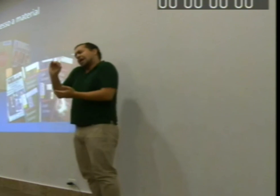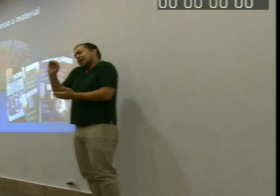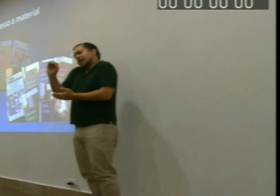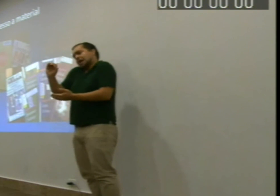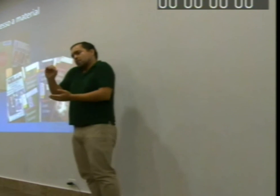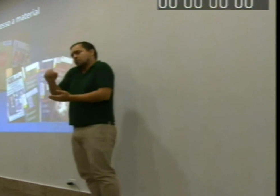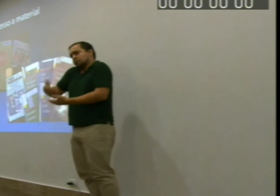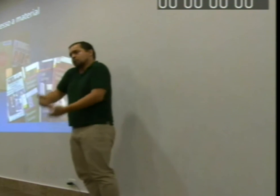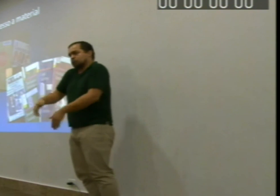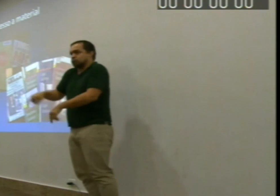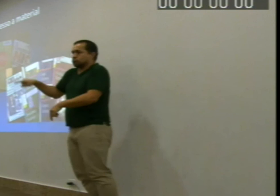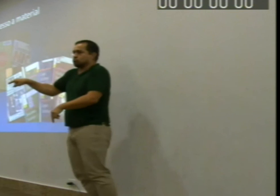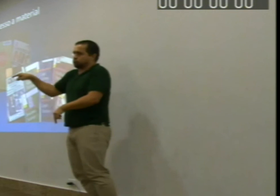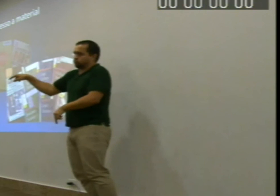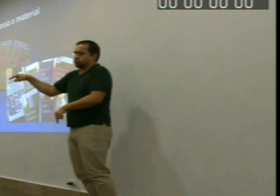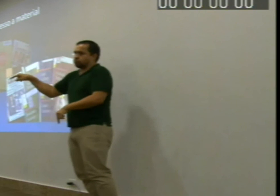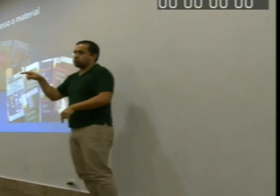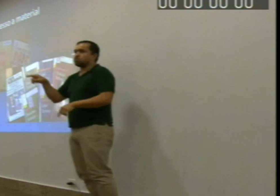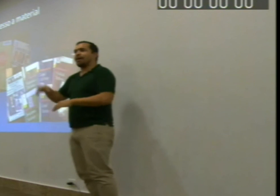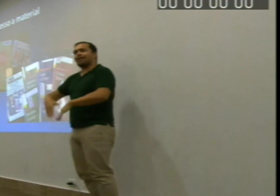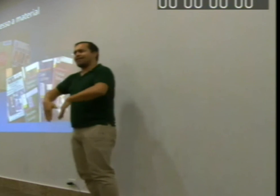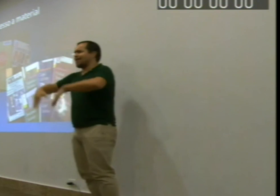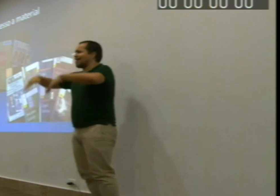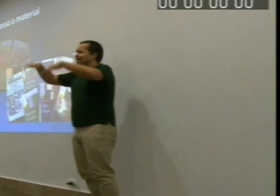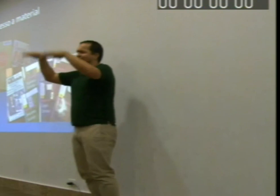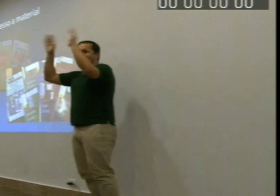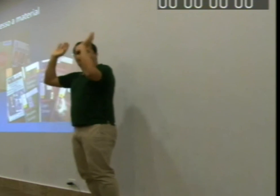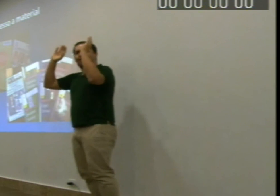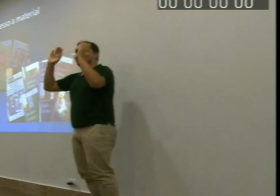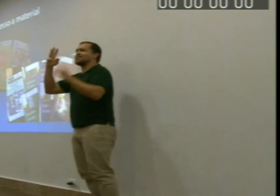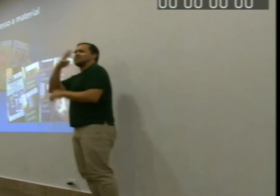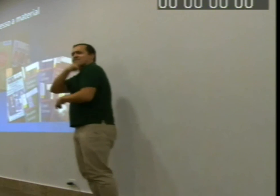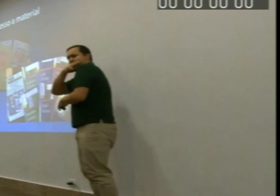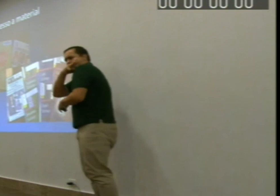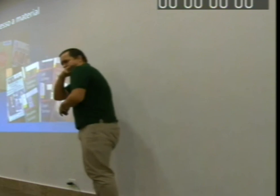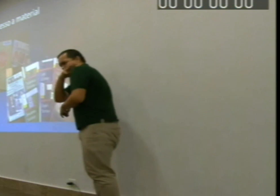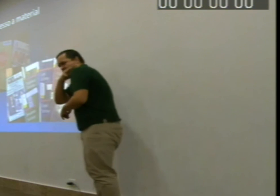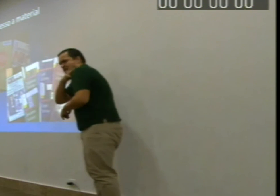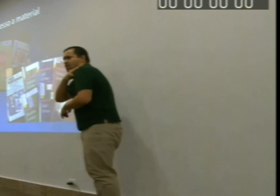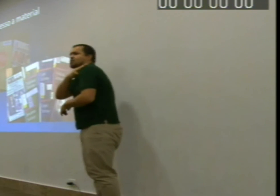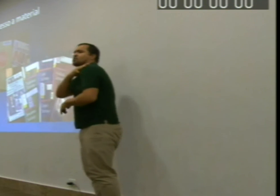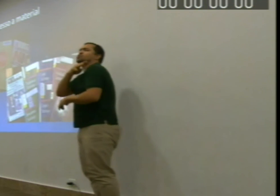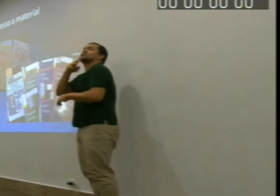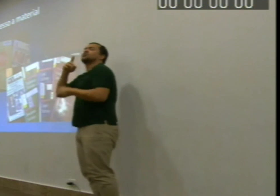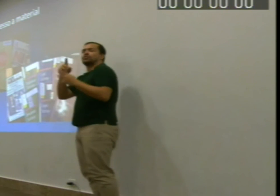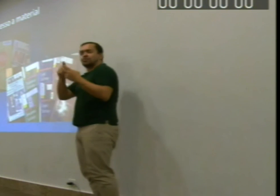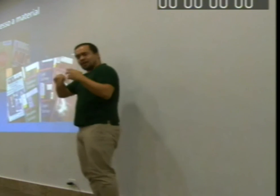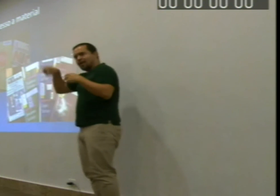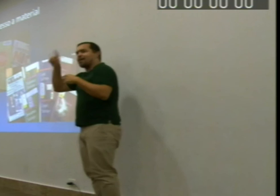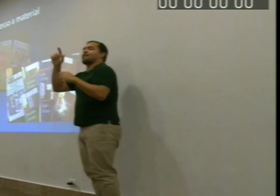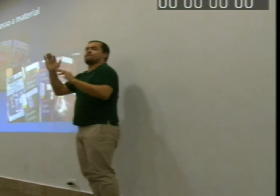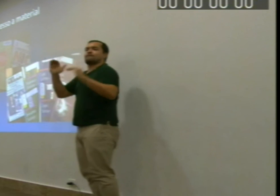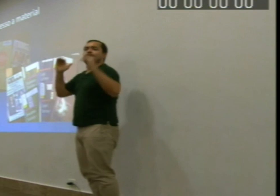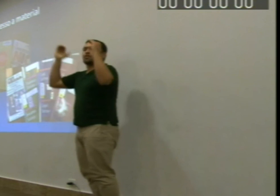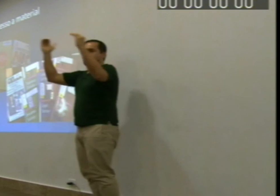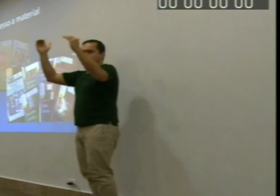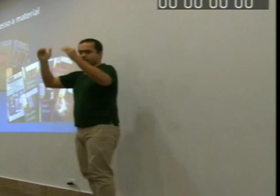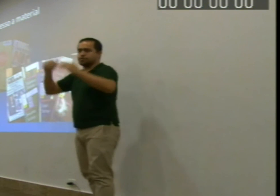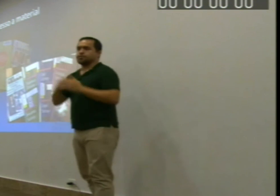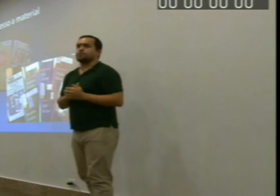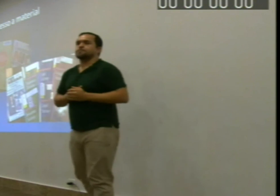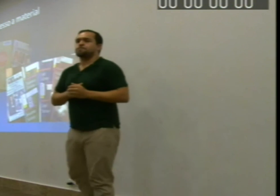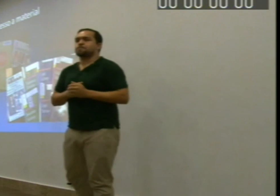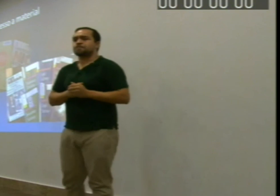começa de zero ano até até a idade adulta o ensino médio então depois tem